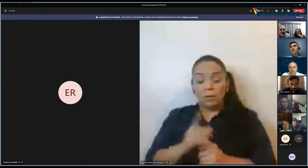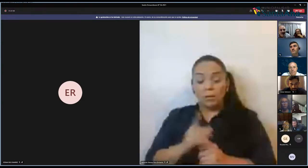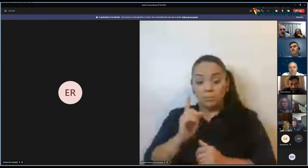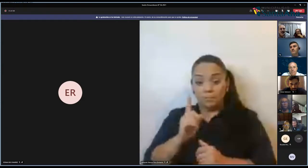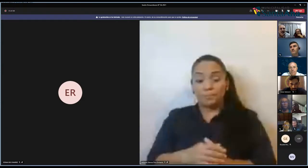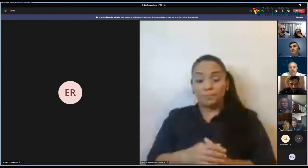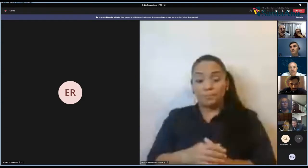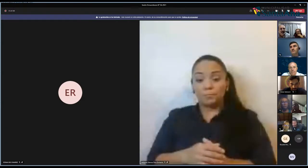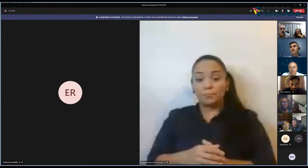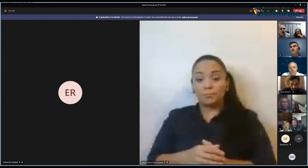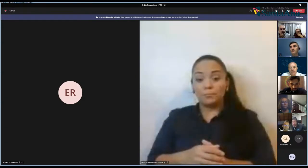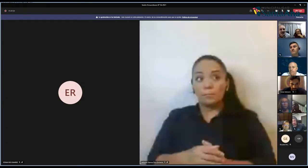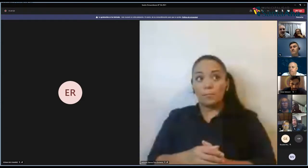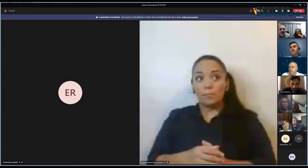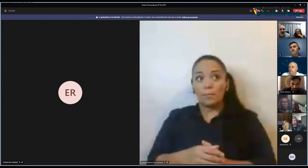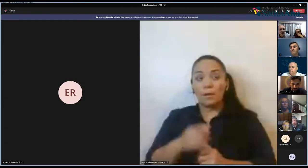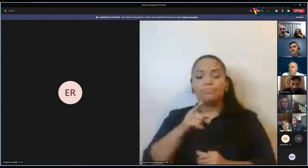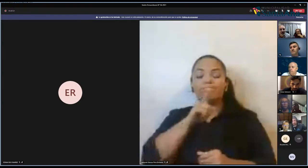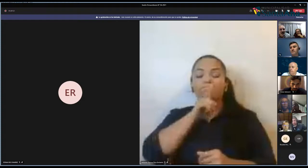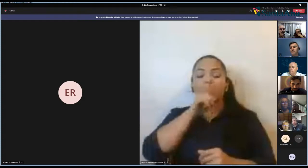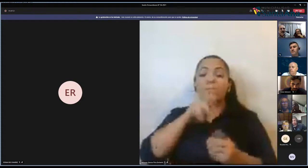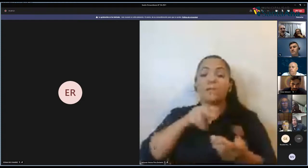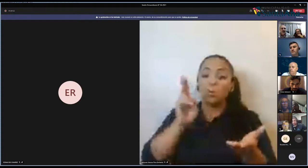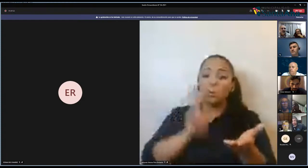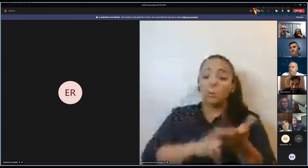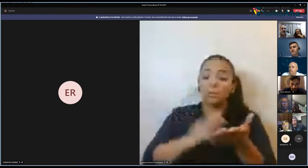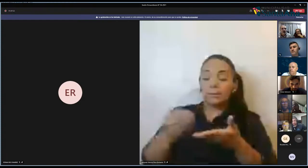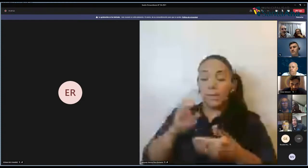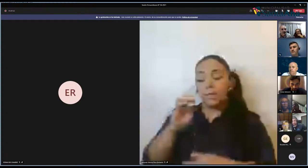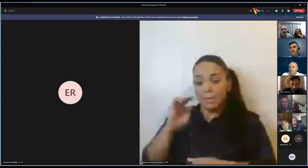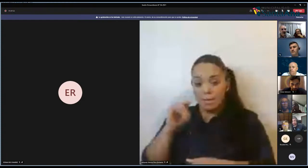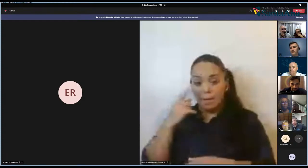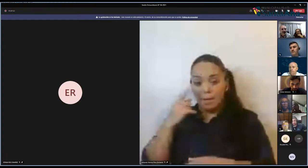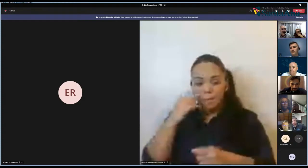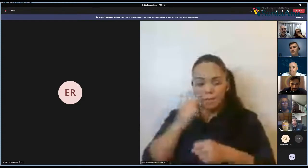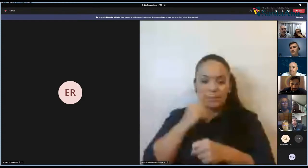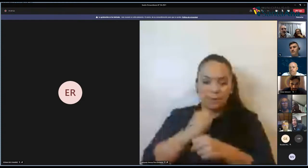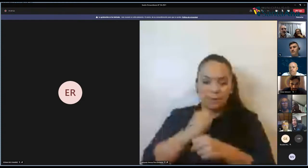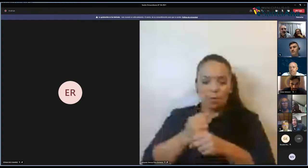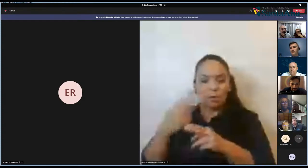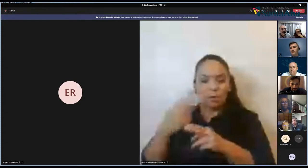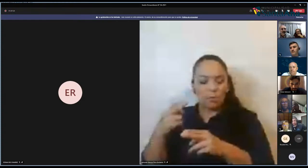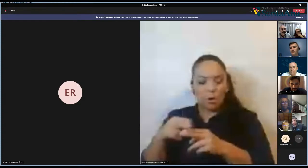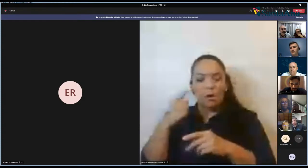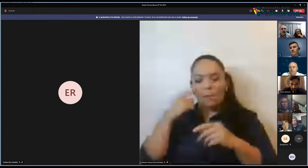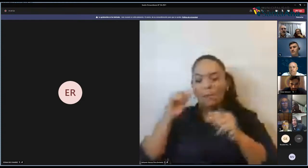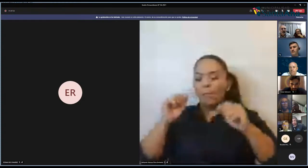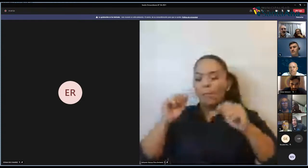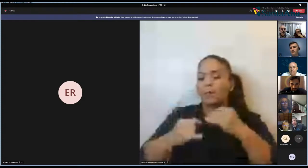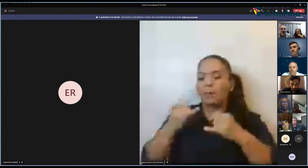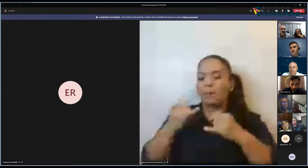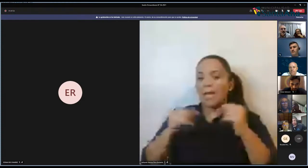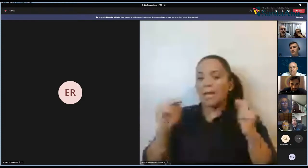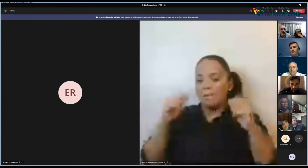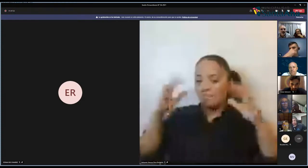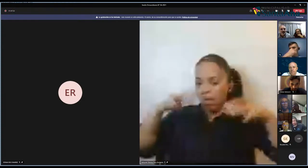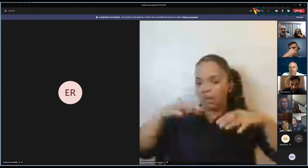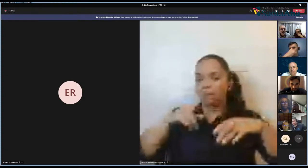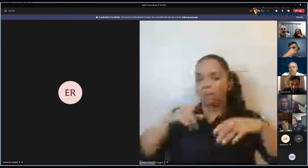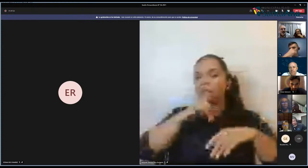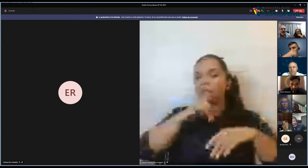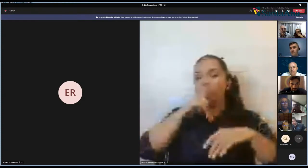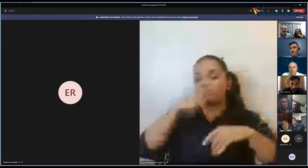efecto él el contratista que trabajó en milia para hacer el trabajo temporal para poder tener al invierno en efecto hizo las mediciones